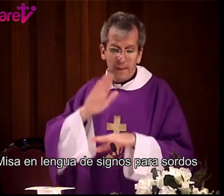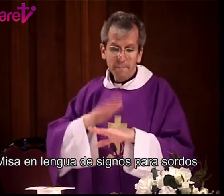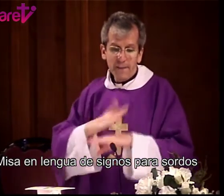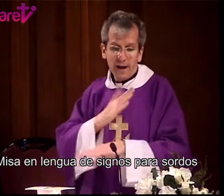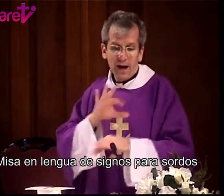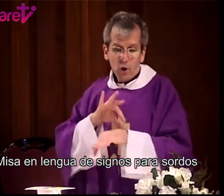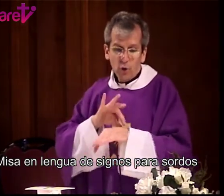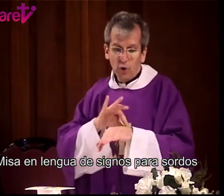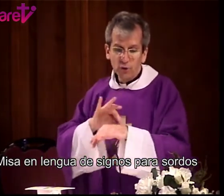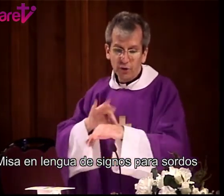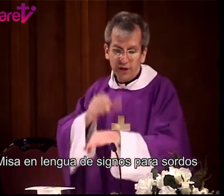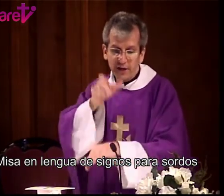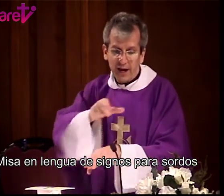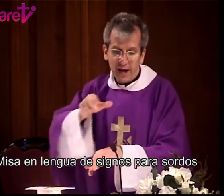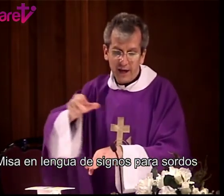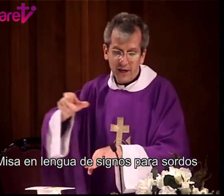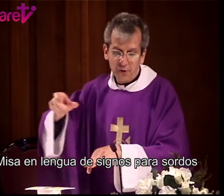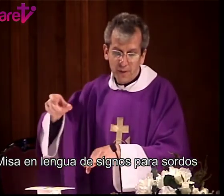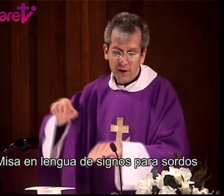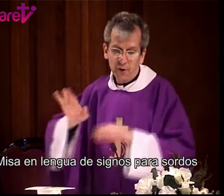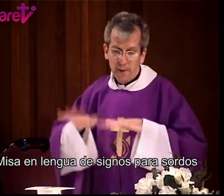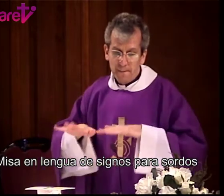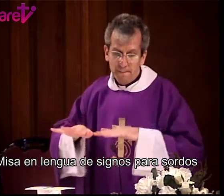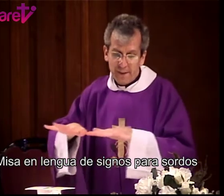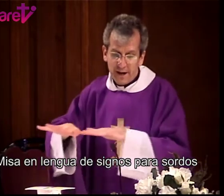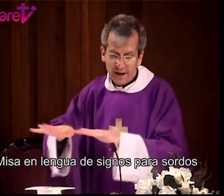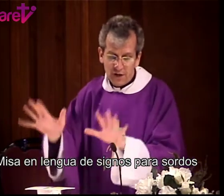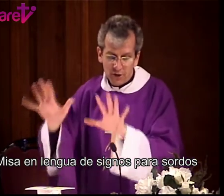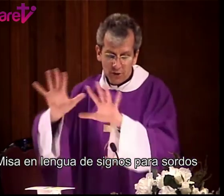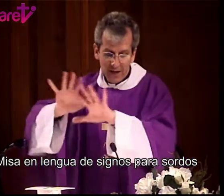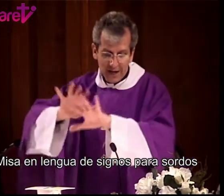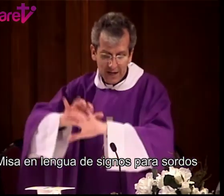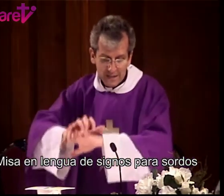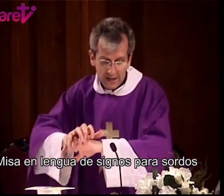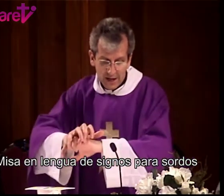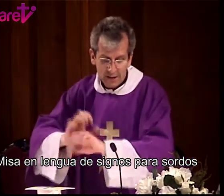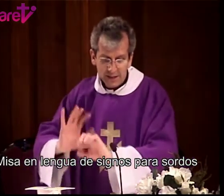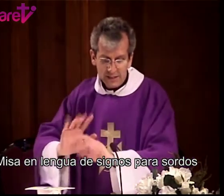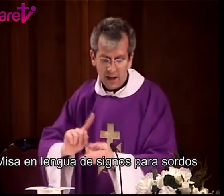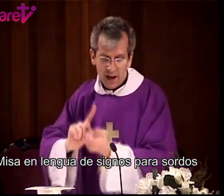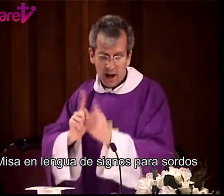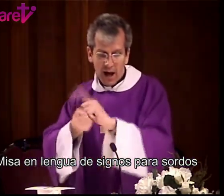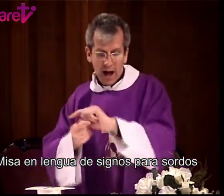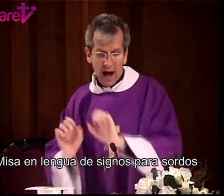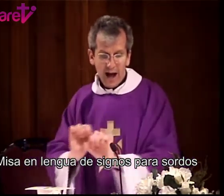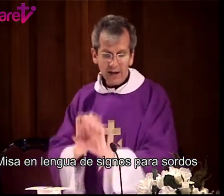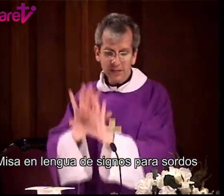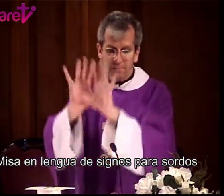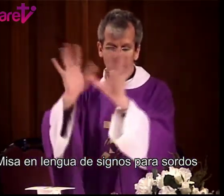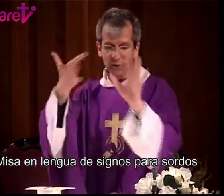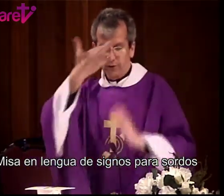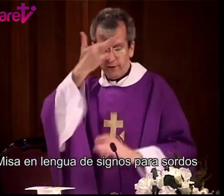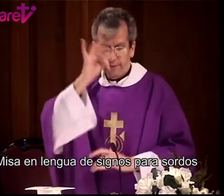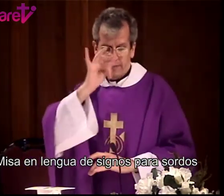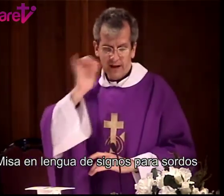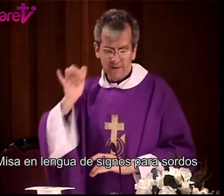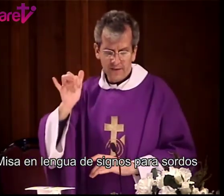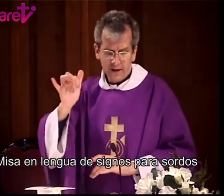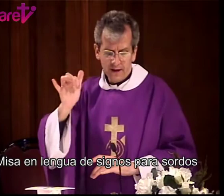para conducir al género humano, peregrino en las tinieblas, al esplendor de la fe.